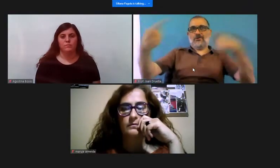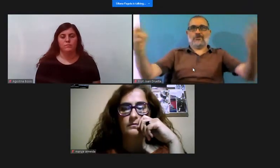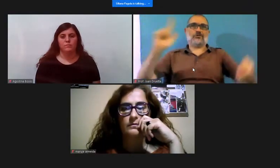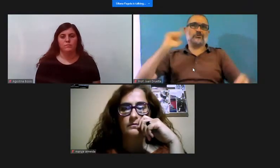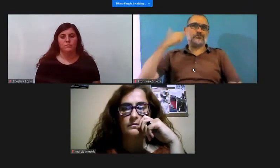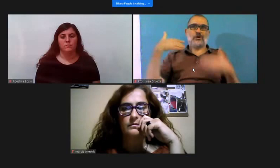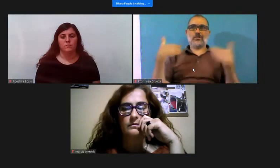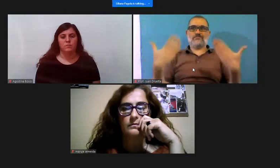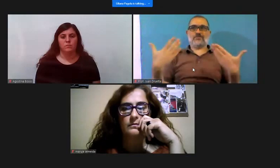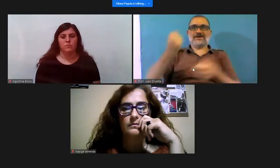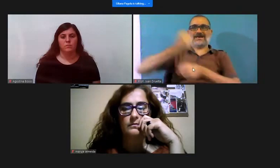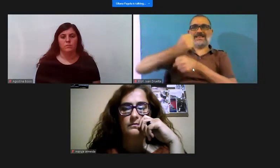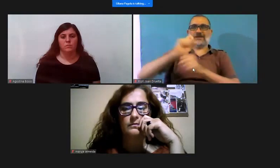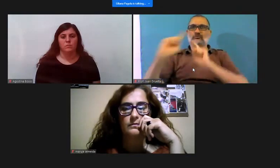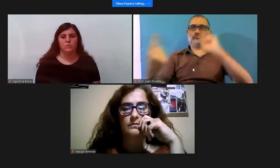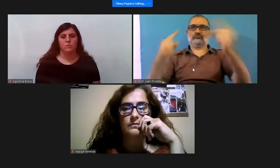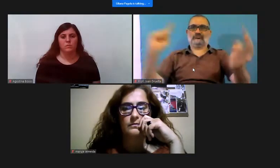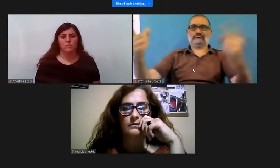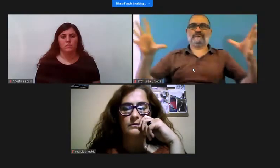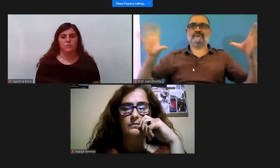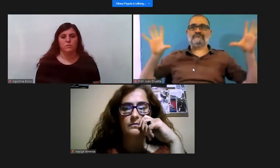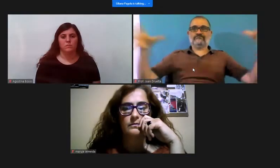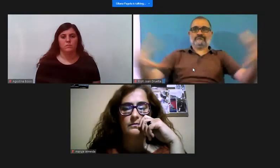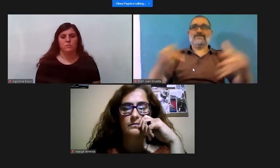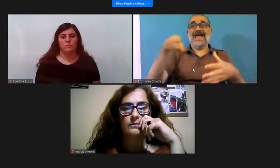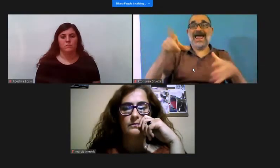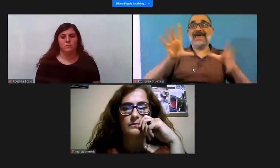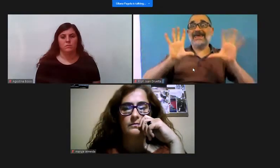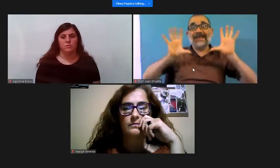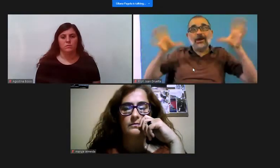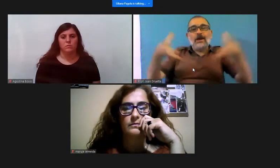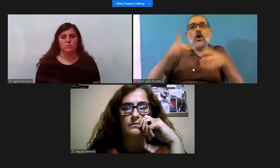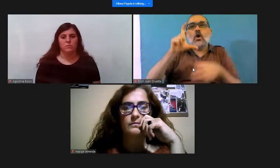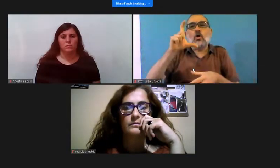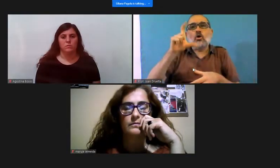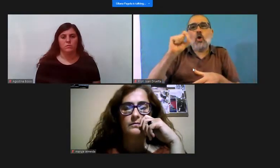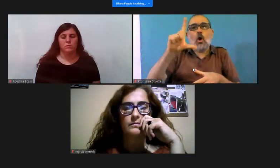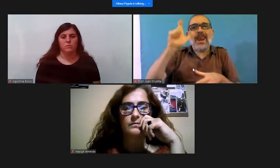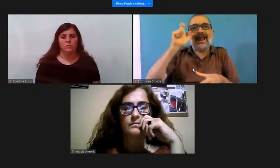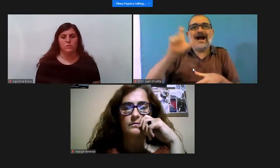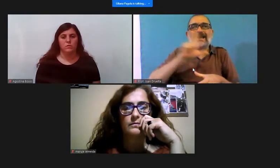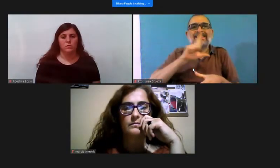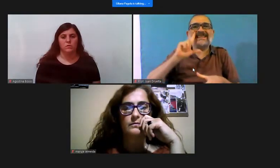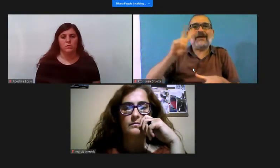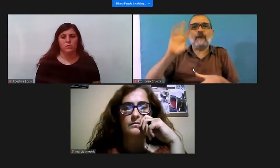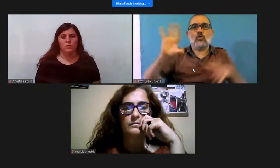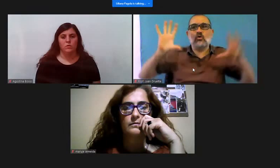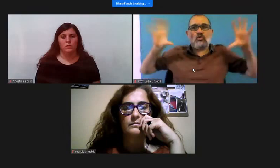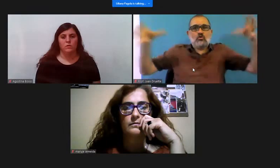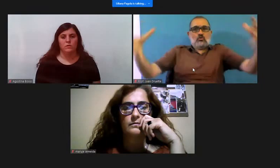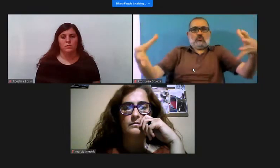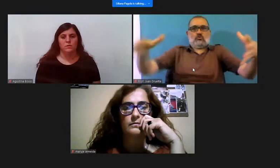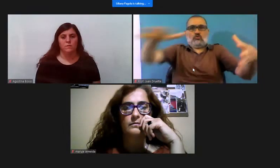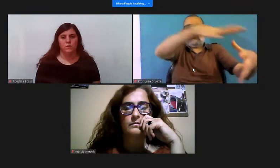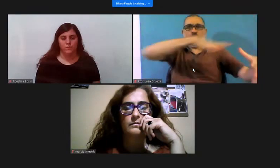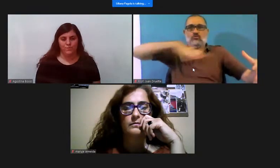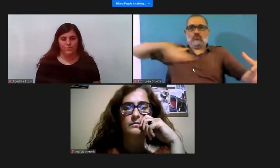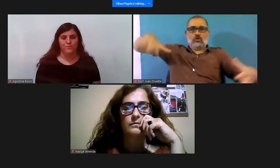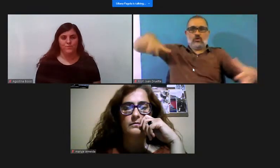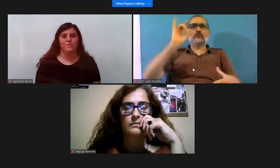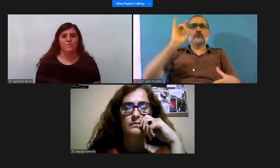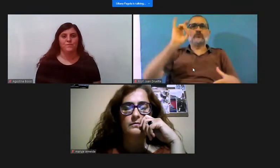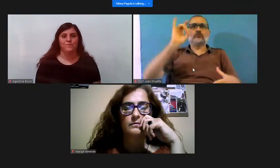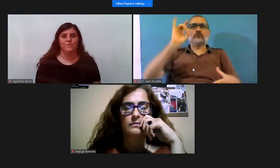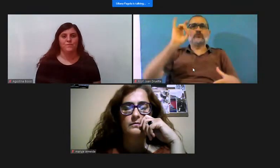otras instituciones para poder dar posibilidad a otras personas sordas, otras formas de trabajo, de aprendizajes, y que sea también